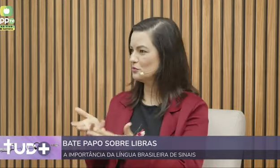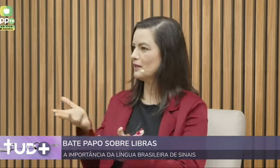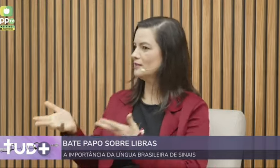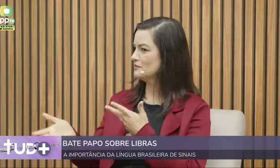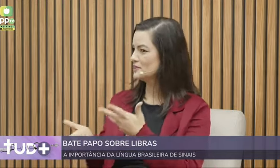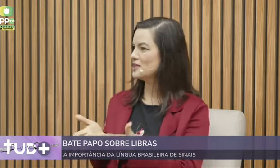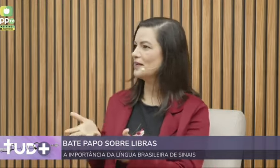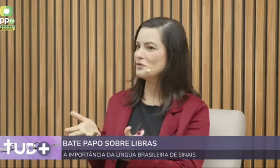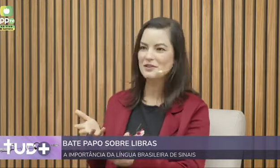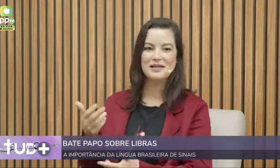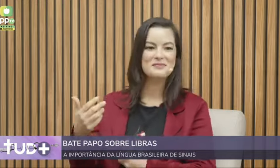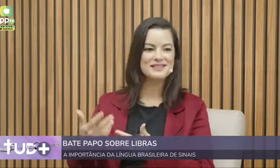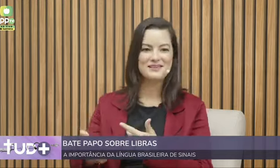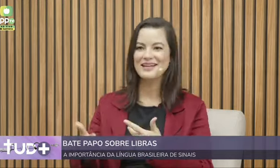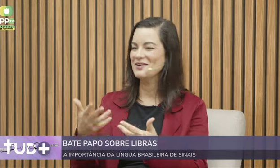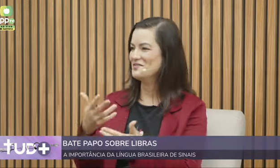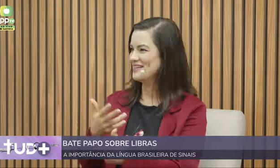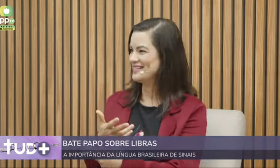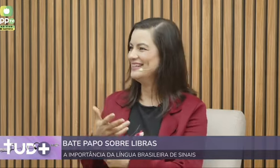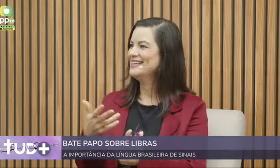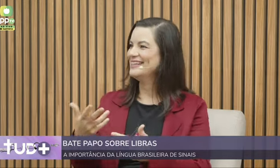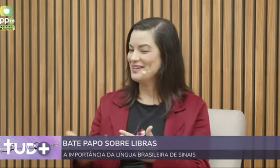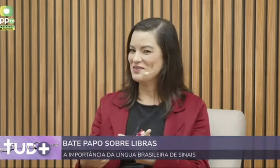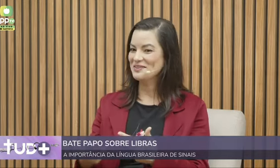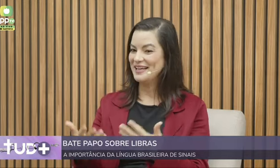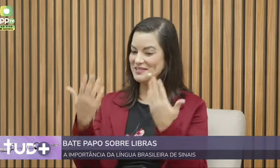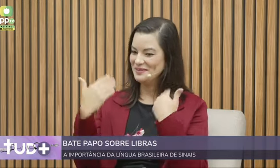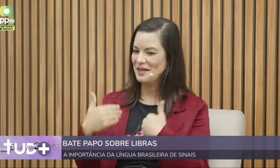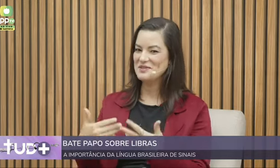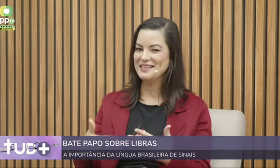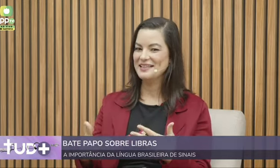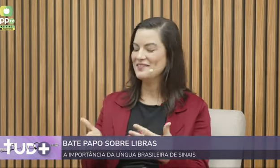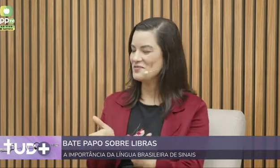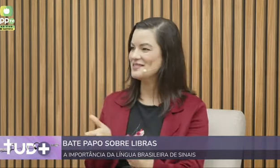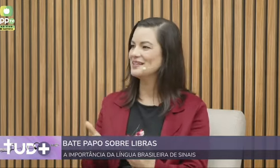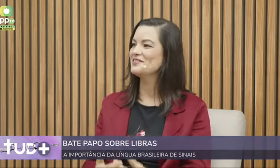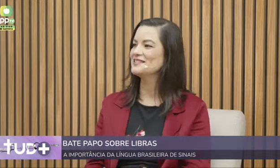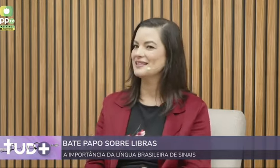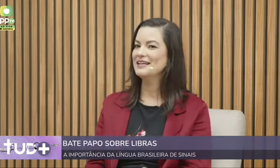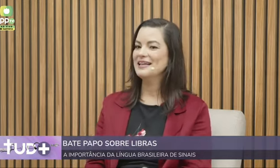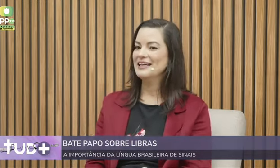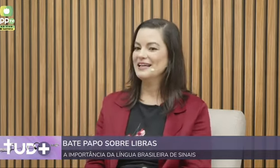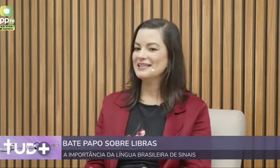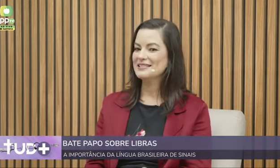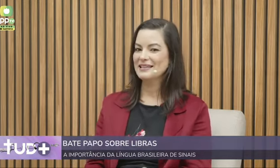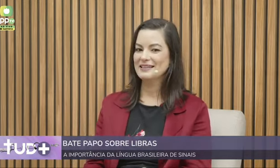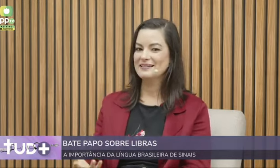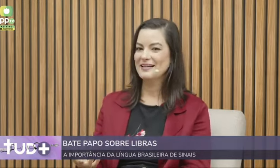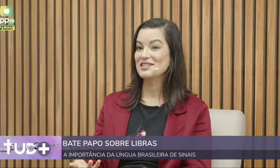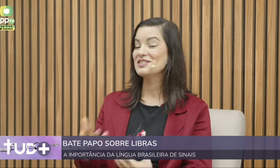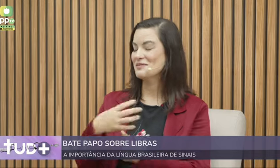outro lado ali, você já é Nicodemos. Então, aquela conversa, né, acontece, e o intérprete ele tem que conseguir fazer essa, a gente chama